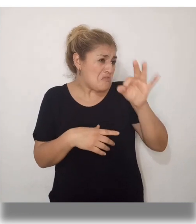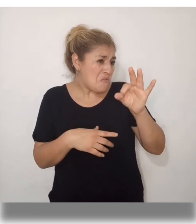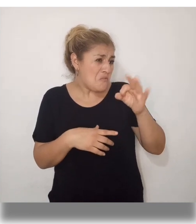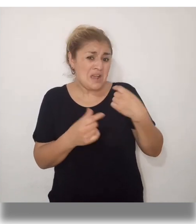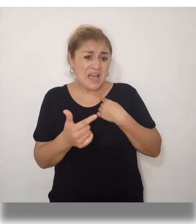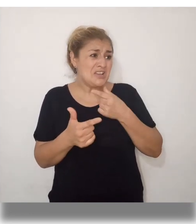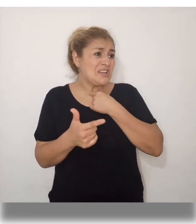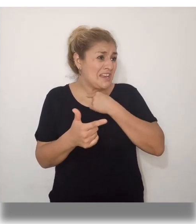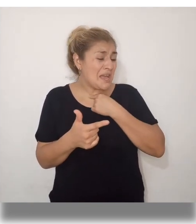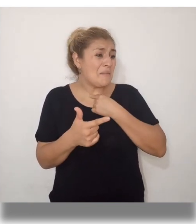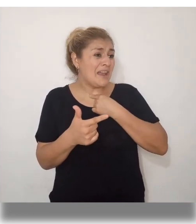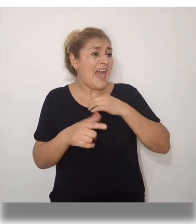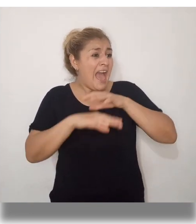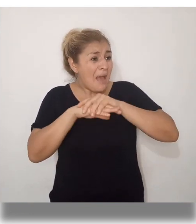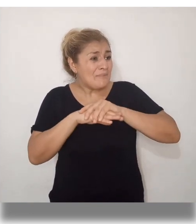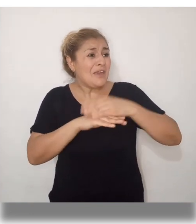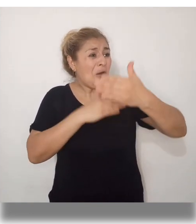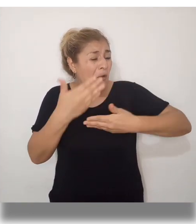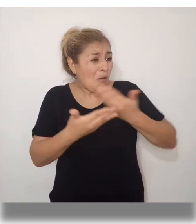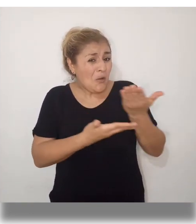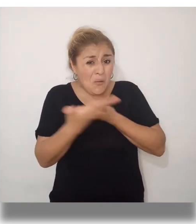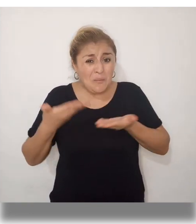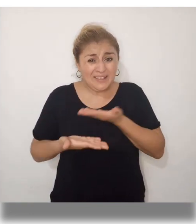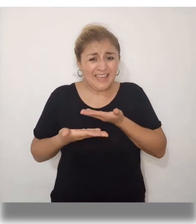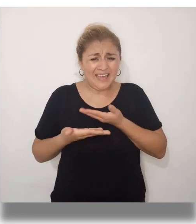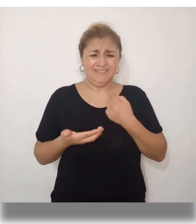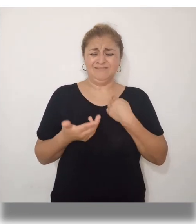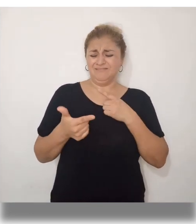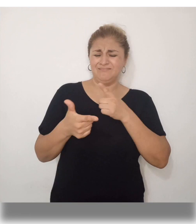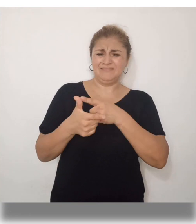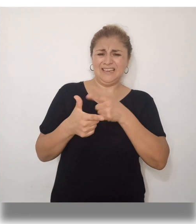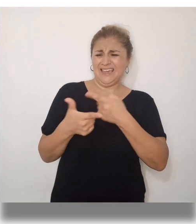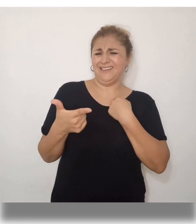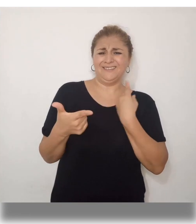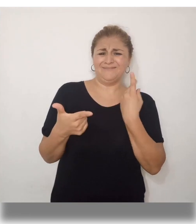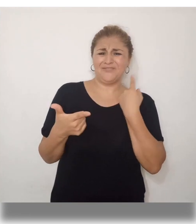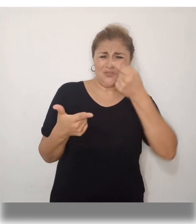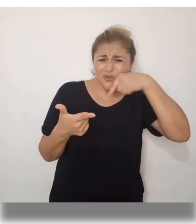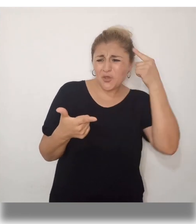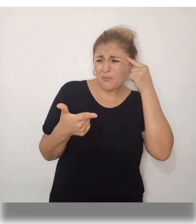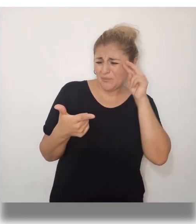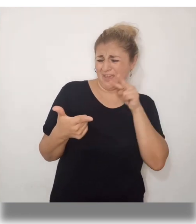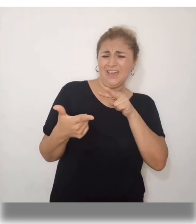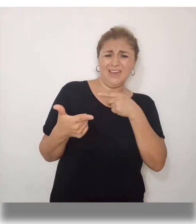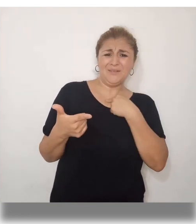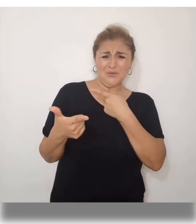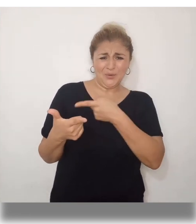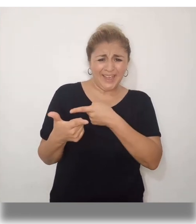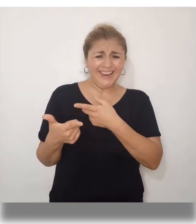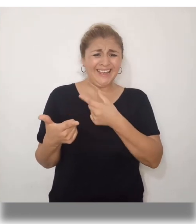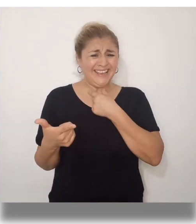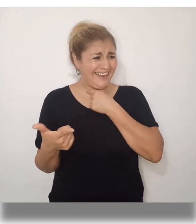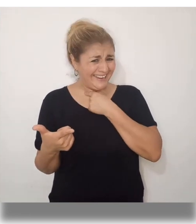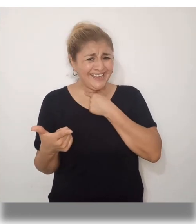fíjate Con qué se conformaba un cabrito siendo que él era